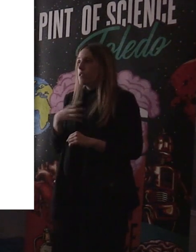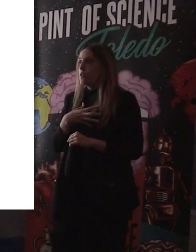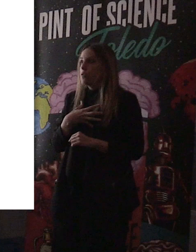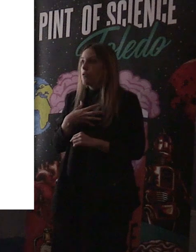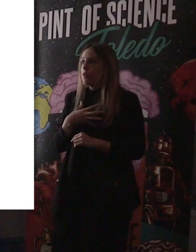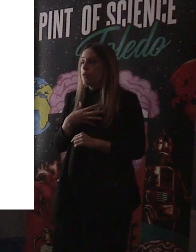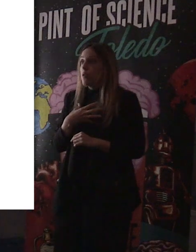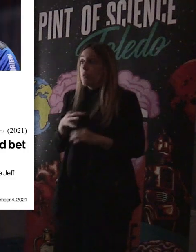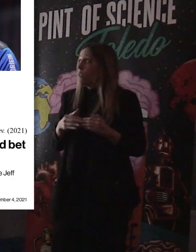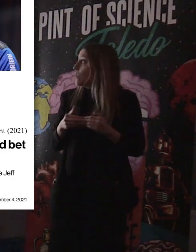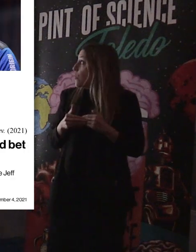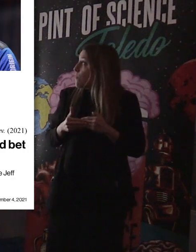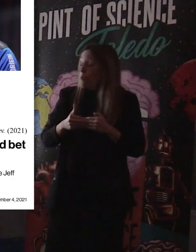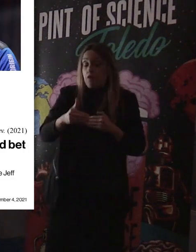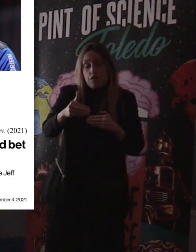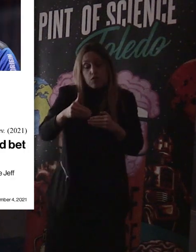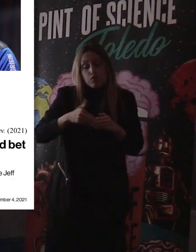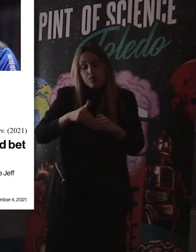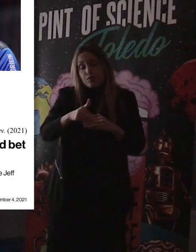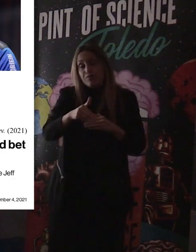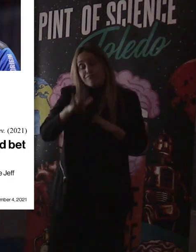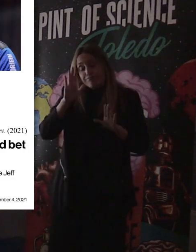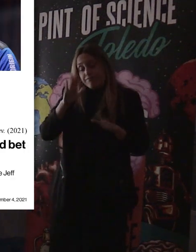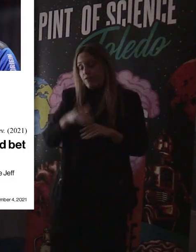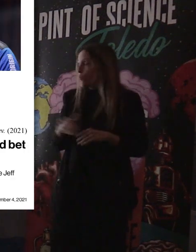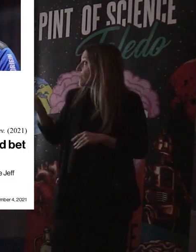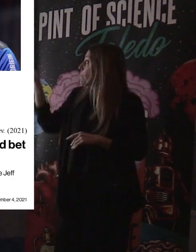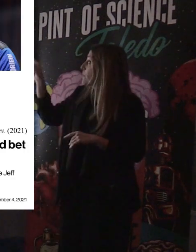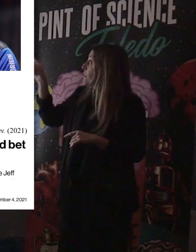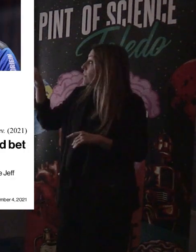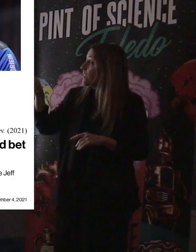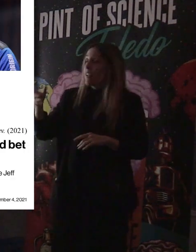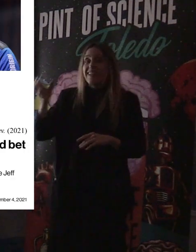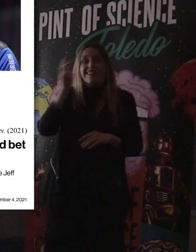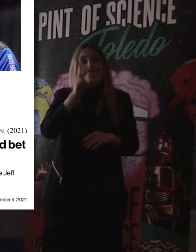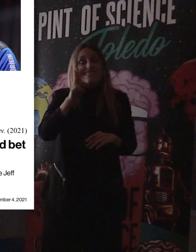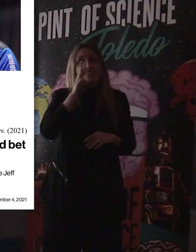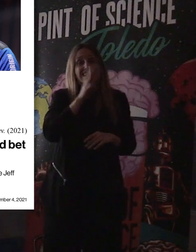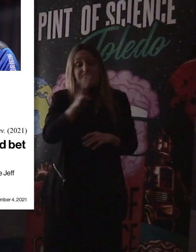un poco el futuro. Jeff Bezos hace 3 años invirtió